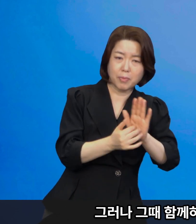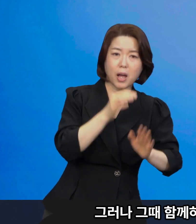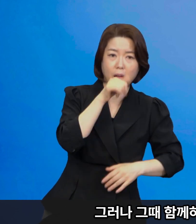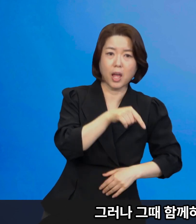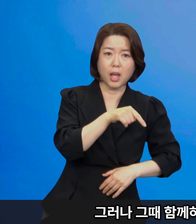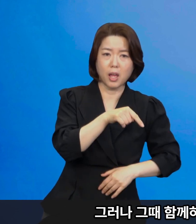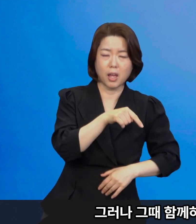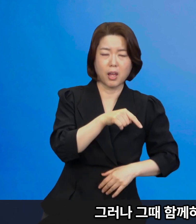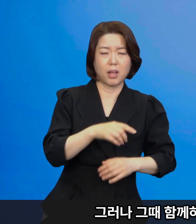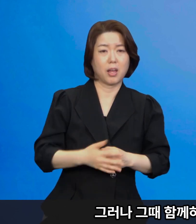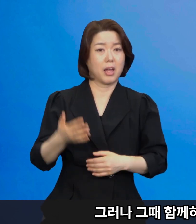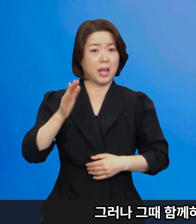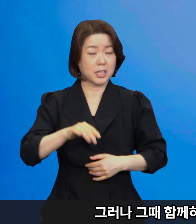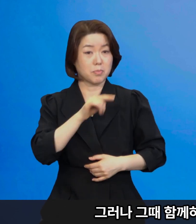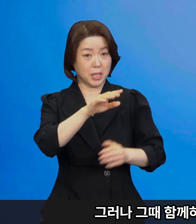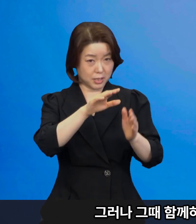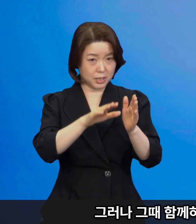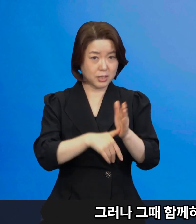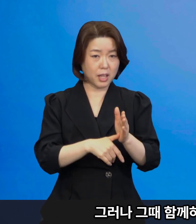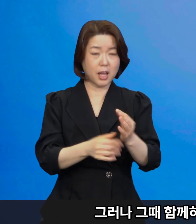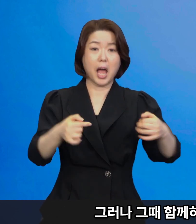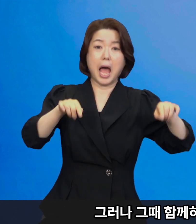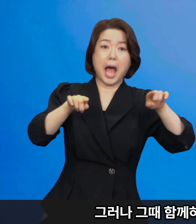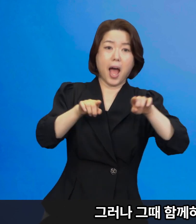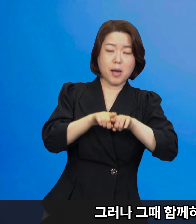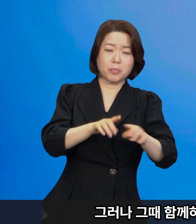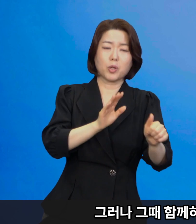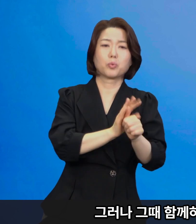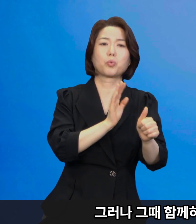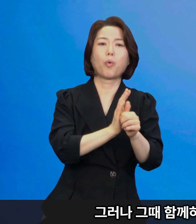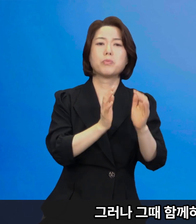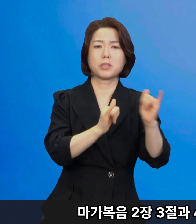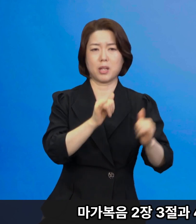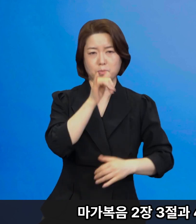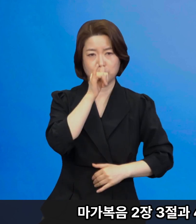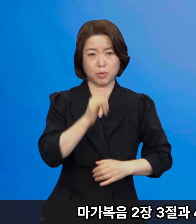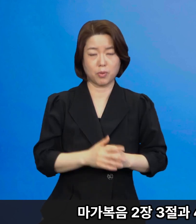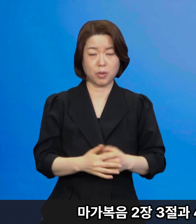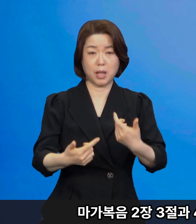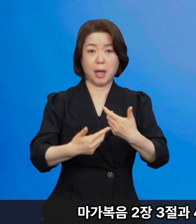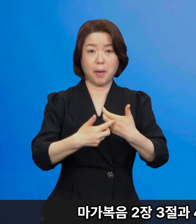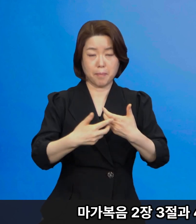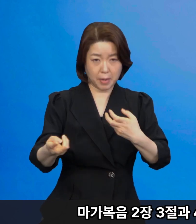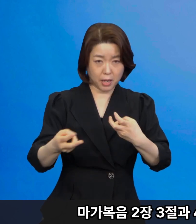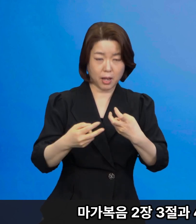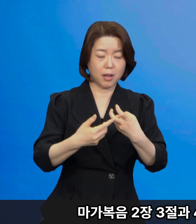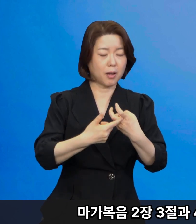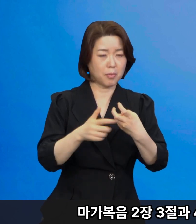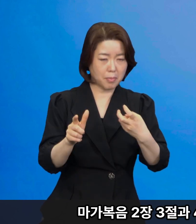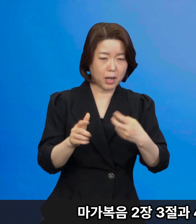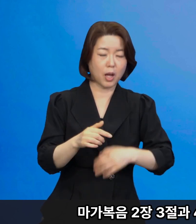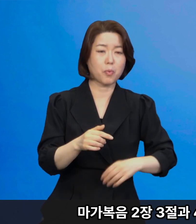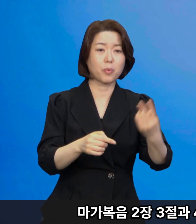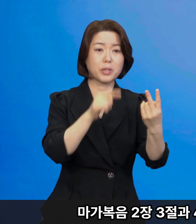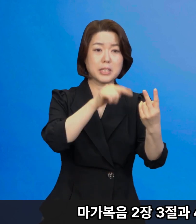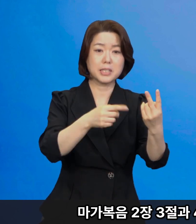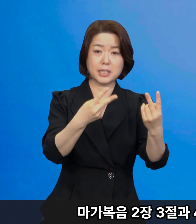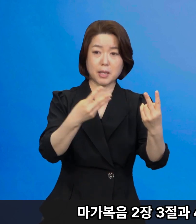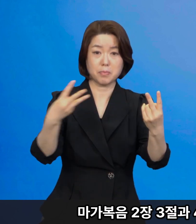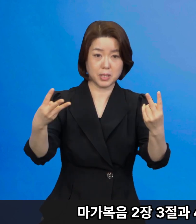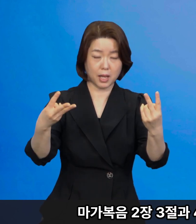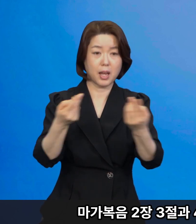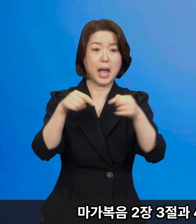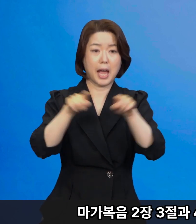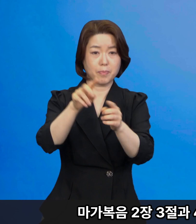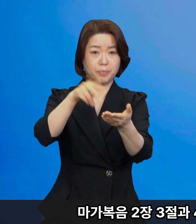직면했습니다. 그러나 그때 함께하는 사람들이 있었습니다. 마가복음 2장 3절과 4절을 우리